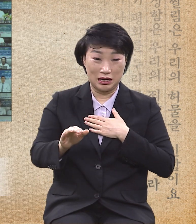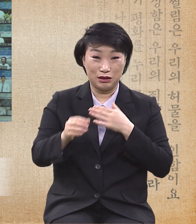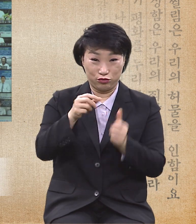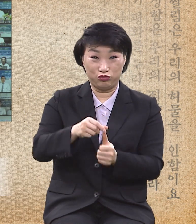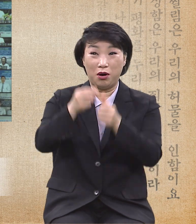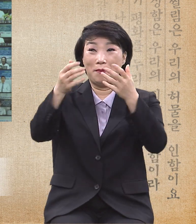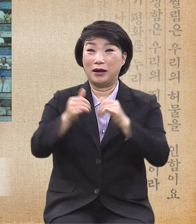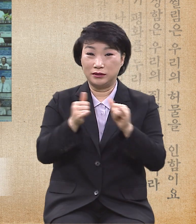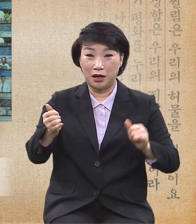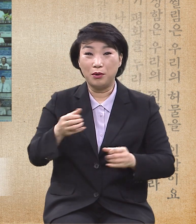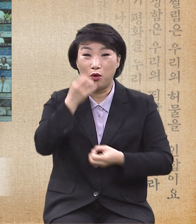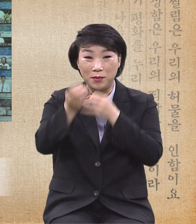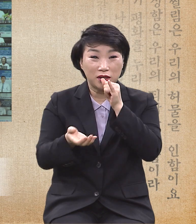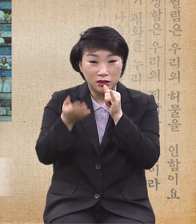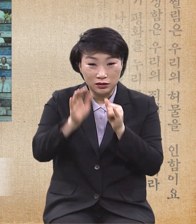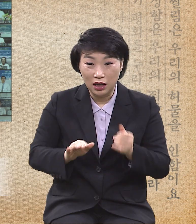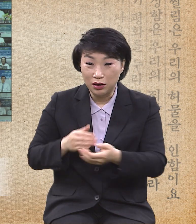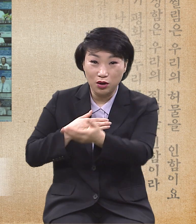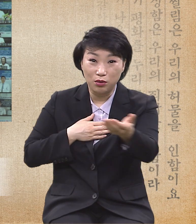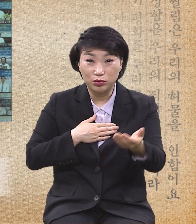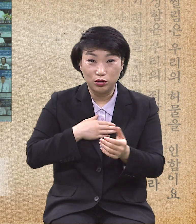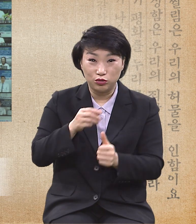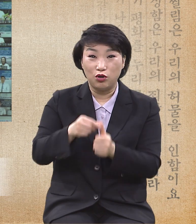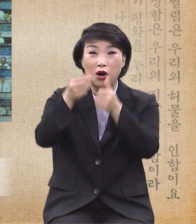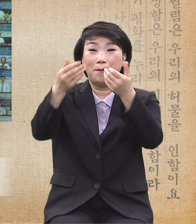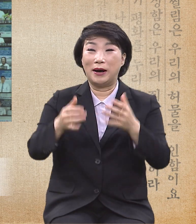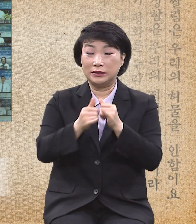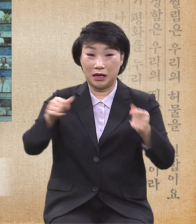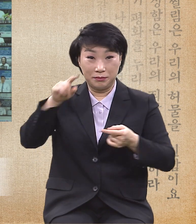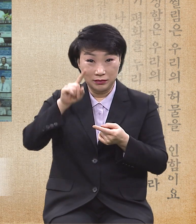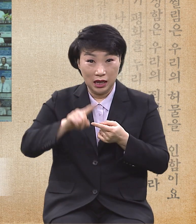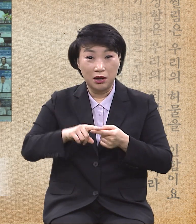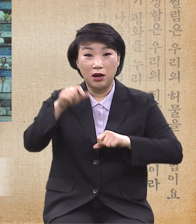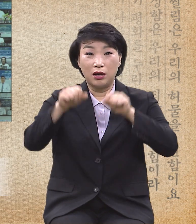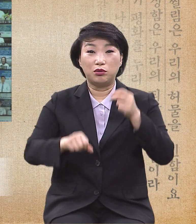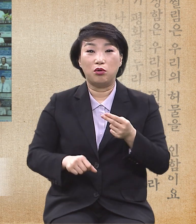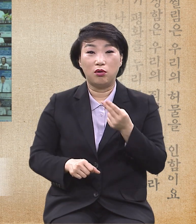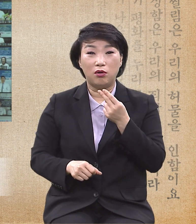구원받은 자라면서 구원받은 자답지 못하게